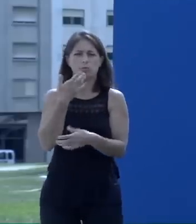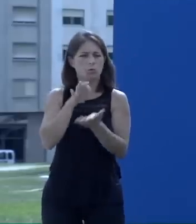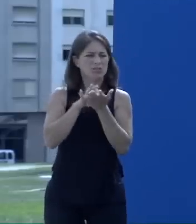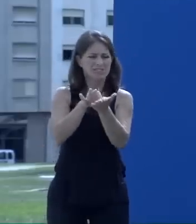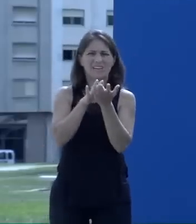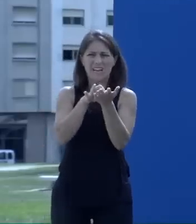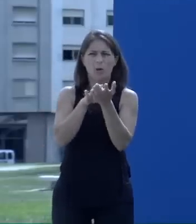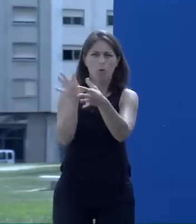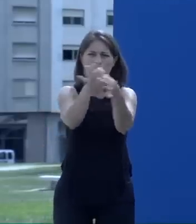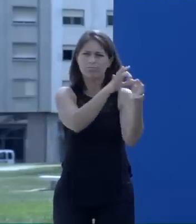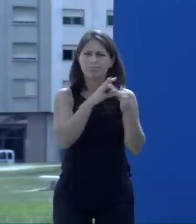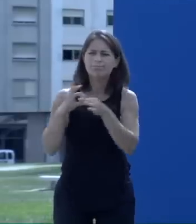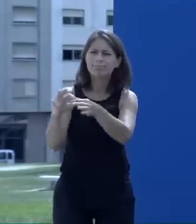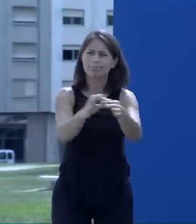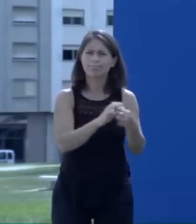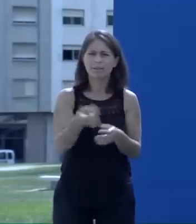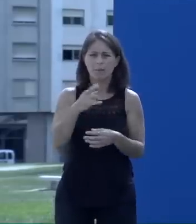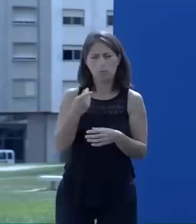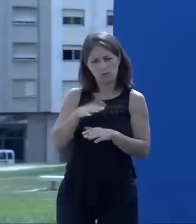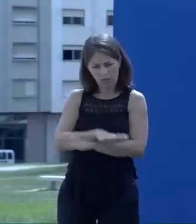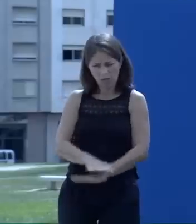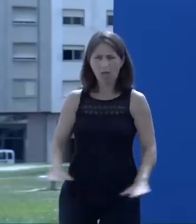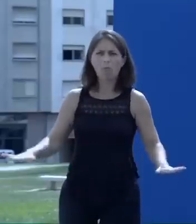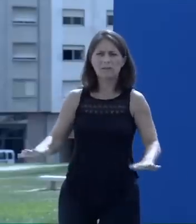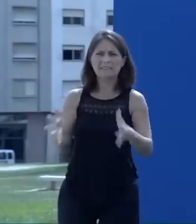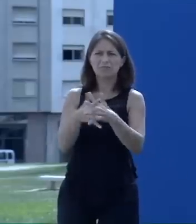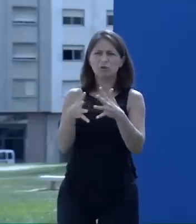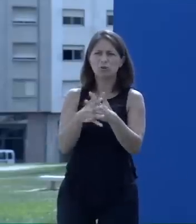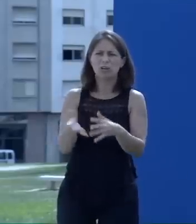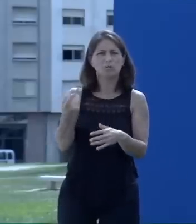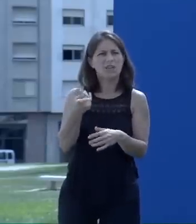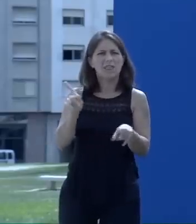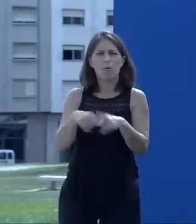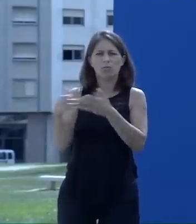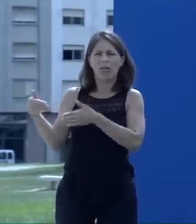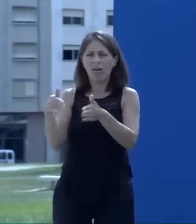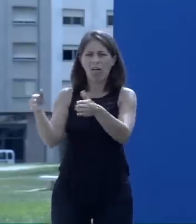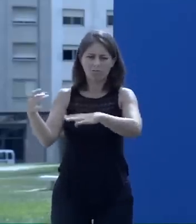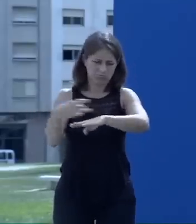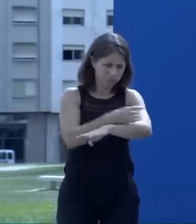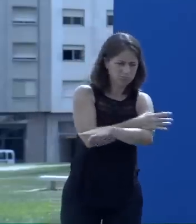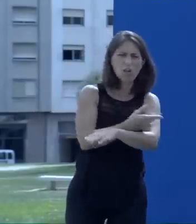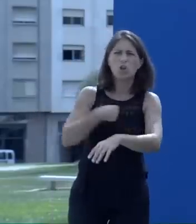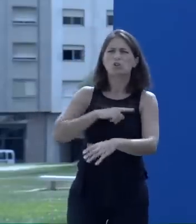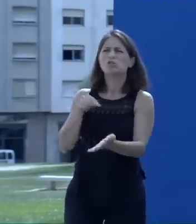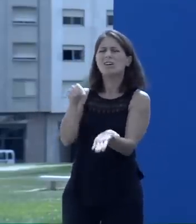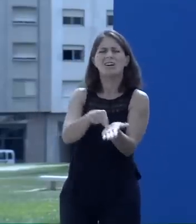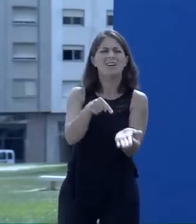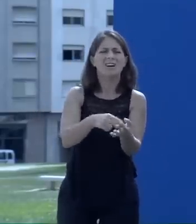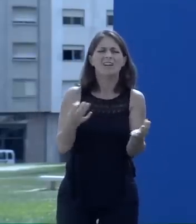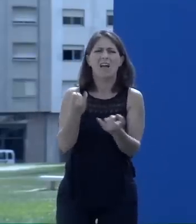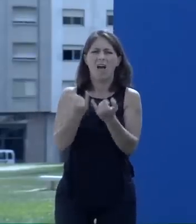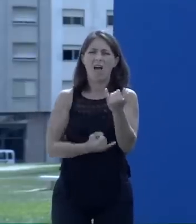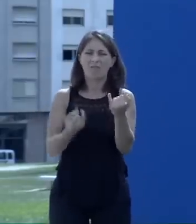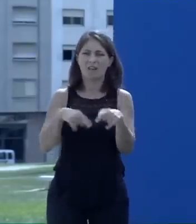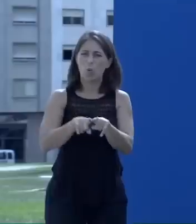servicios, de abaixo a arriba das infraestructuras, tanto por estrada como por ferroviarias. Por eso reclamamos, dentro do réximen